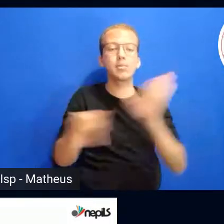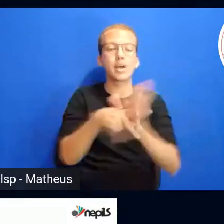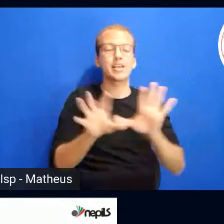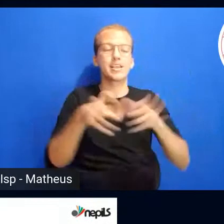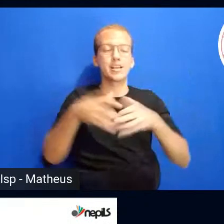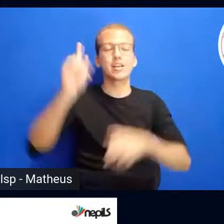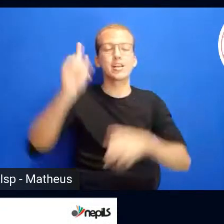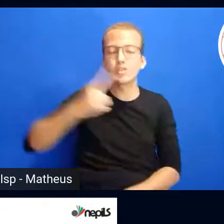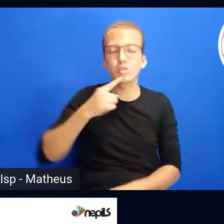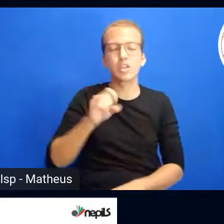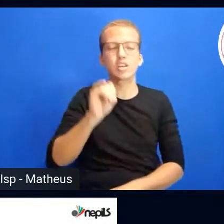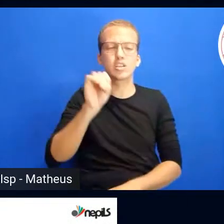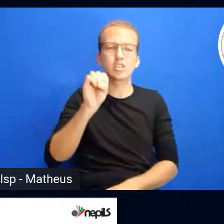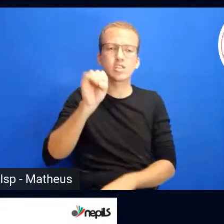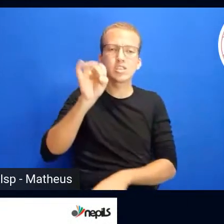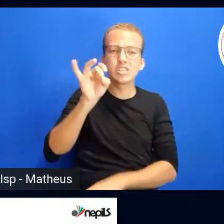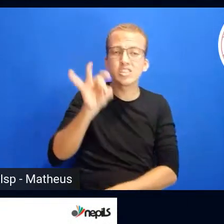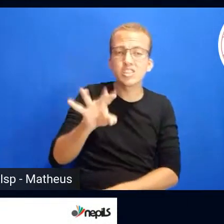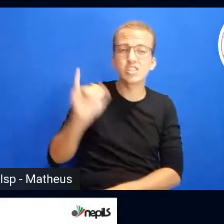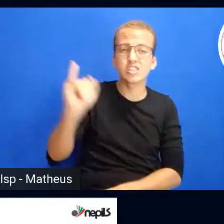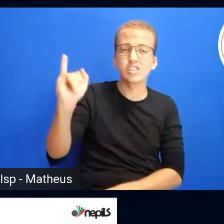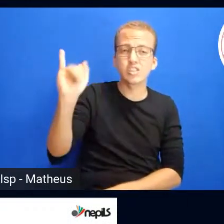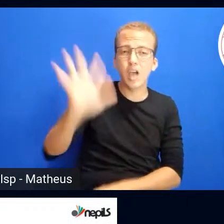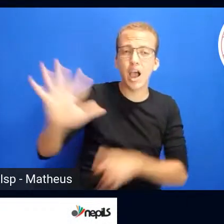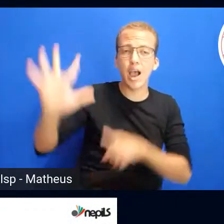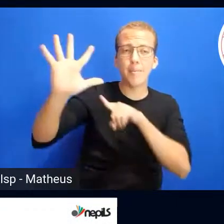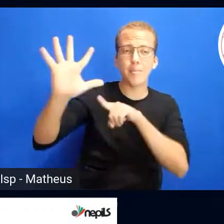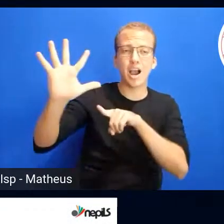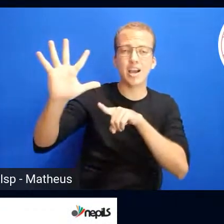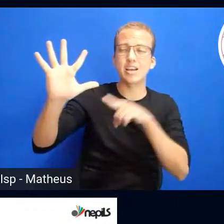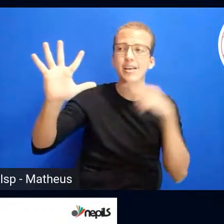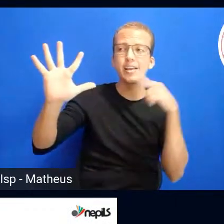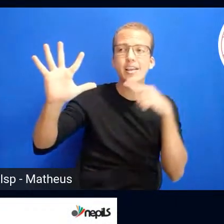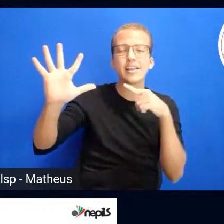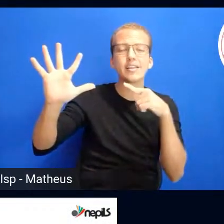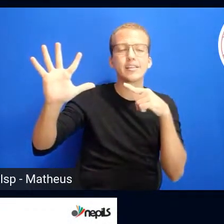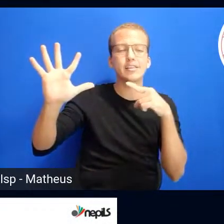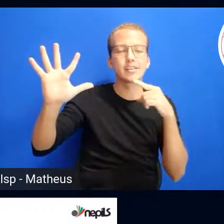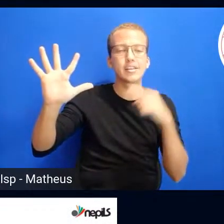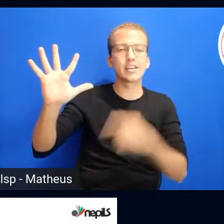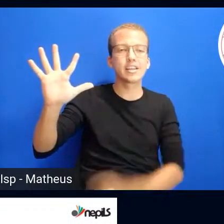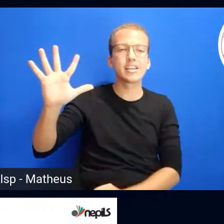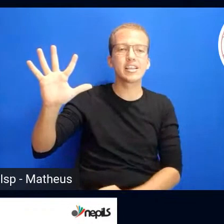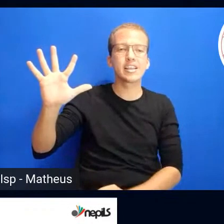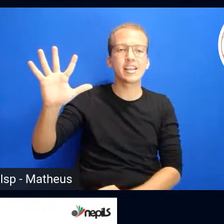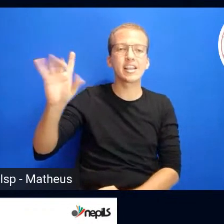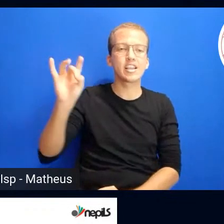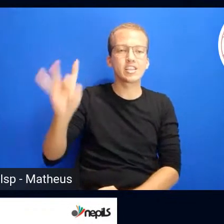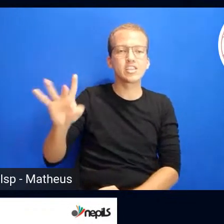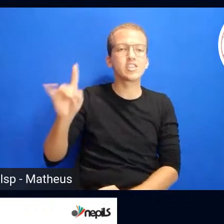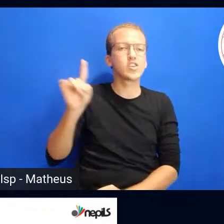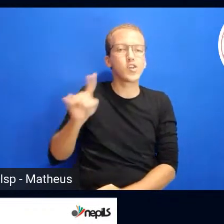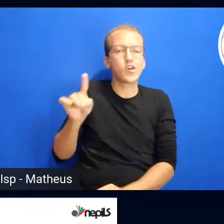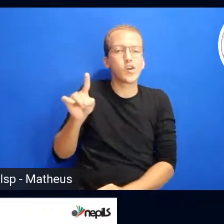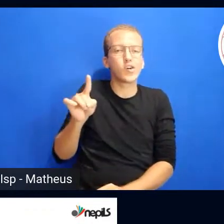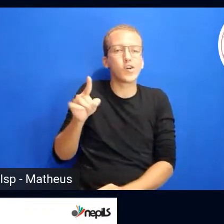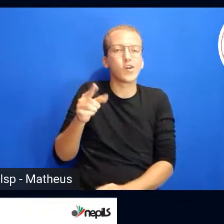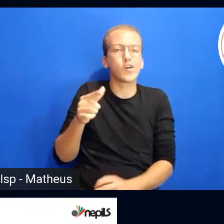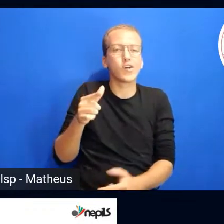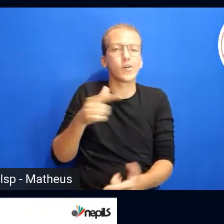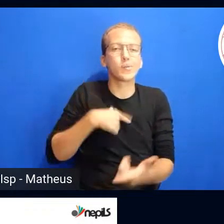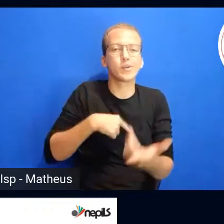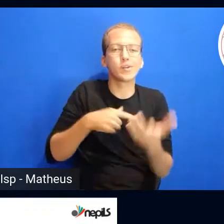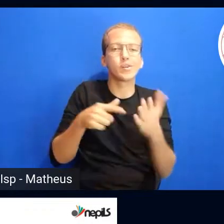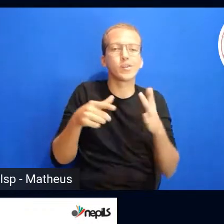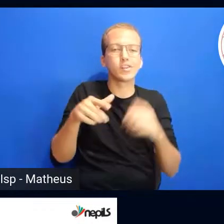imagem e a imagem eh representada para o surdo como ela vem sendo apresentada na educação, no contexto educacional? vai dar